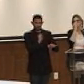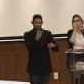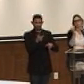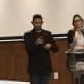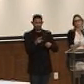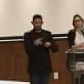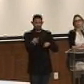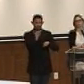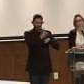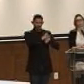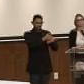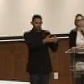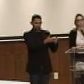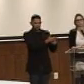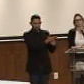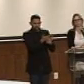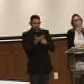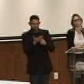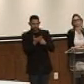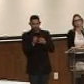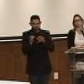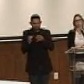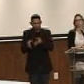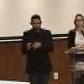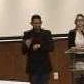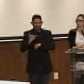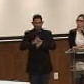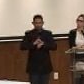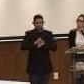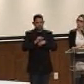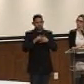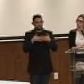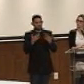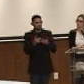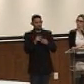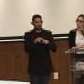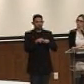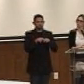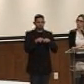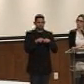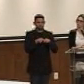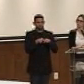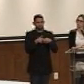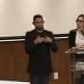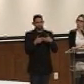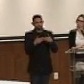campus. Foram convites para sair de lá, foram